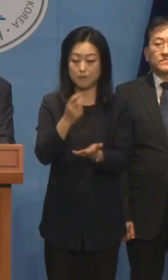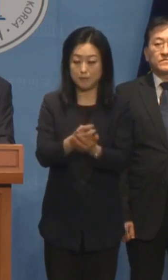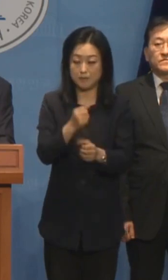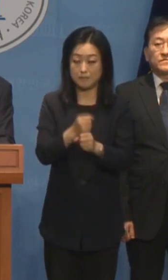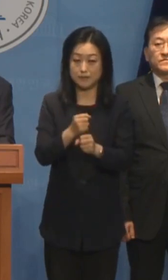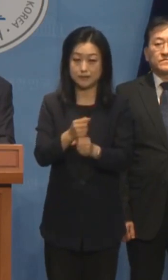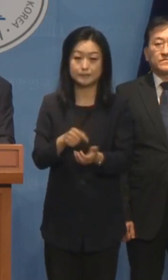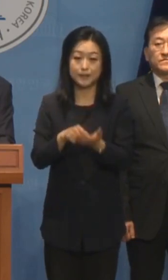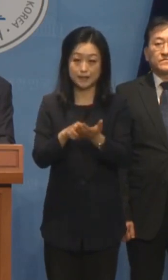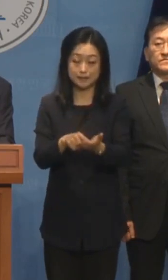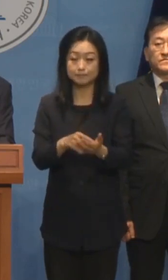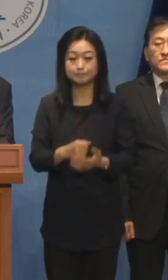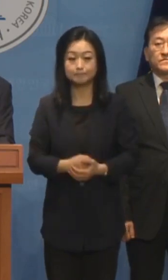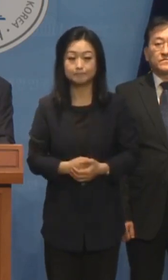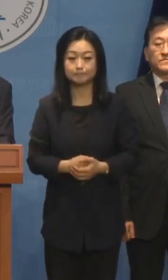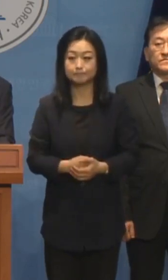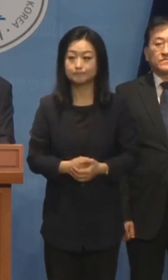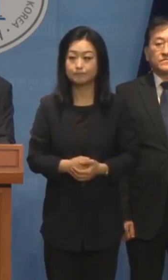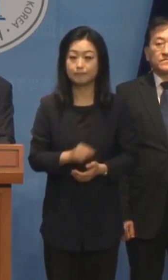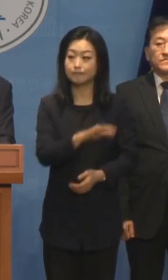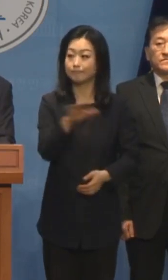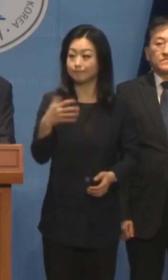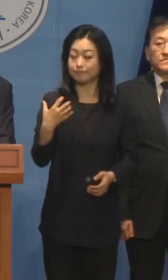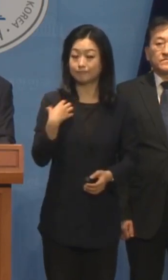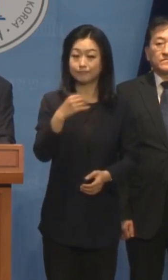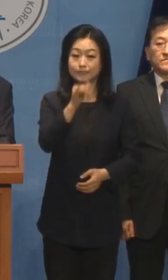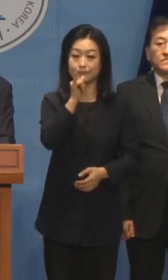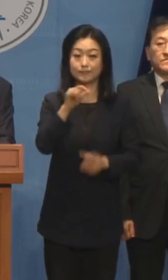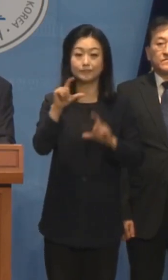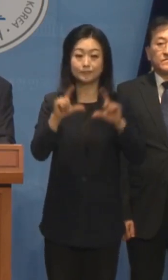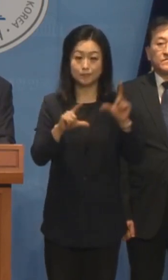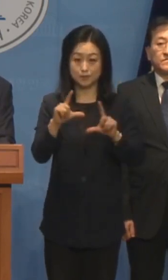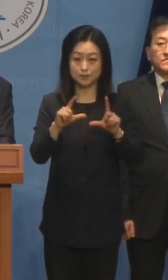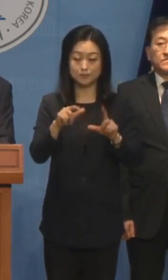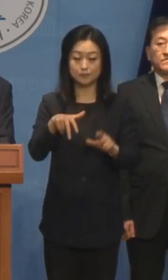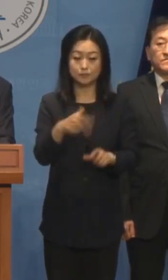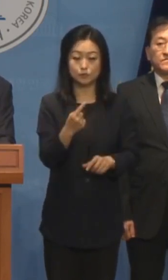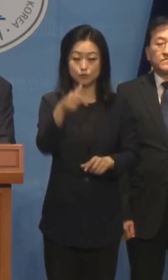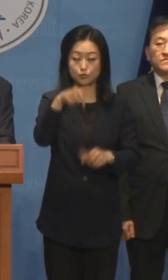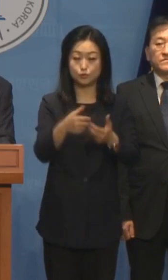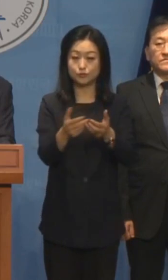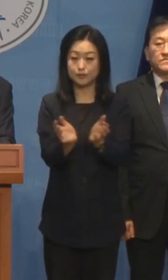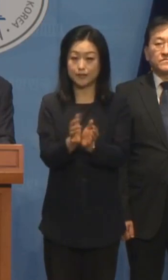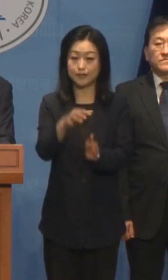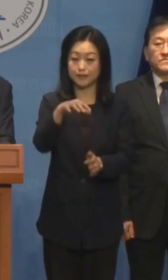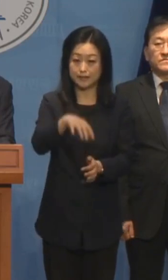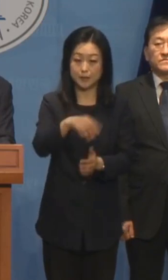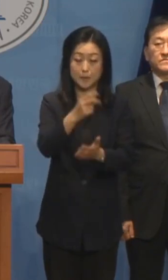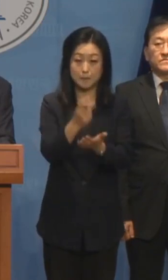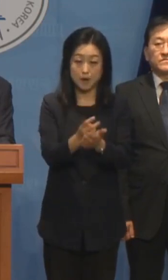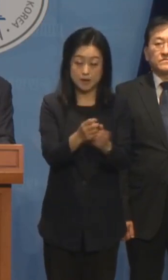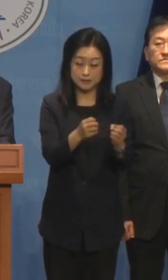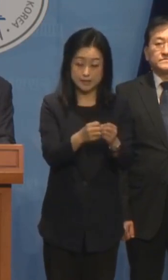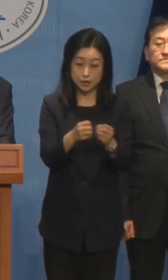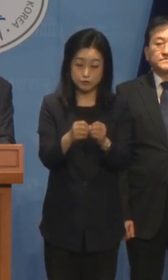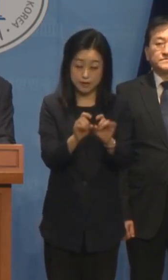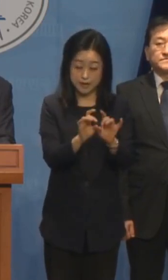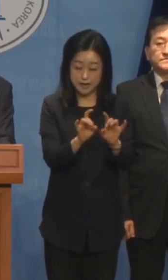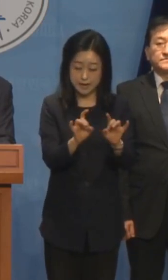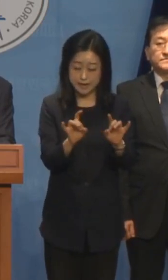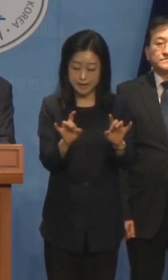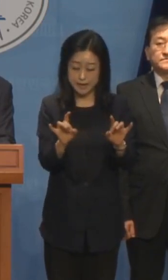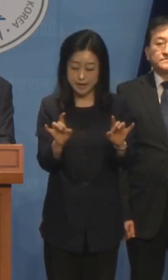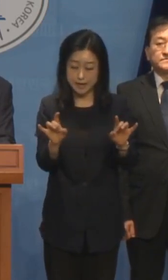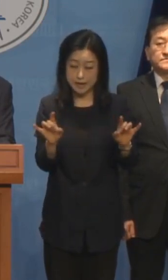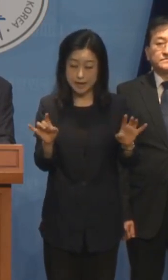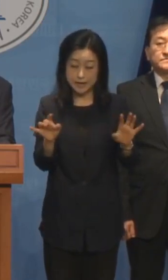앞서 조국혁신당은 책임있는 수권정당이 되기 위하여 그동안 제정안의 작구 하나하나를